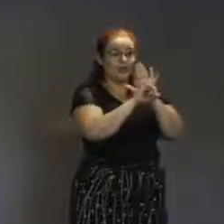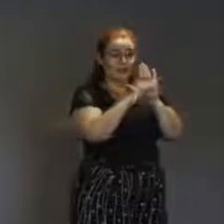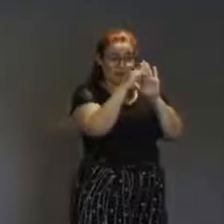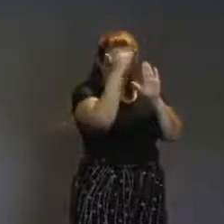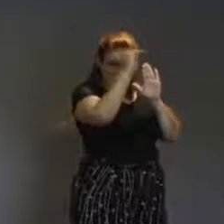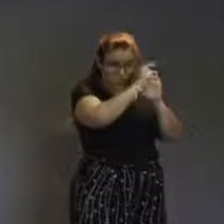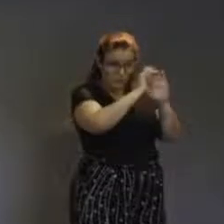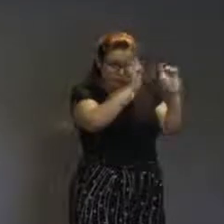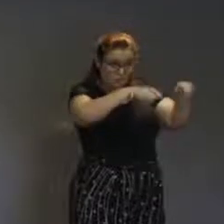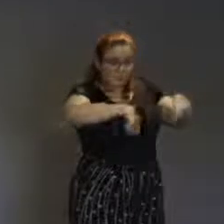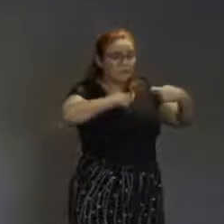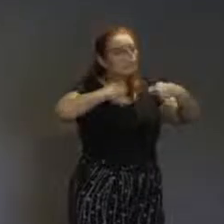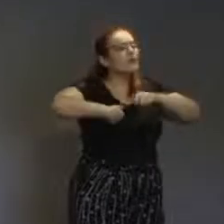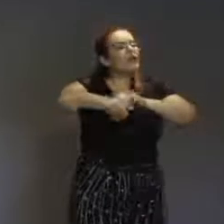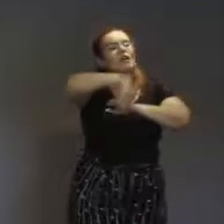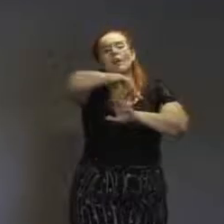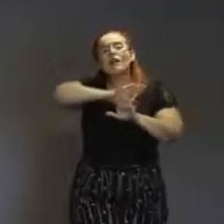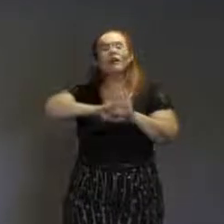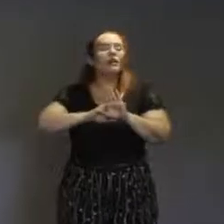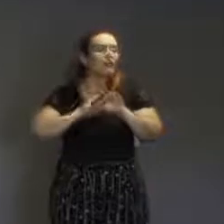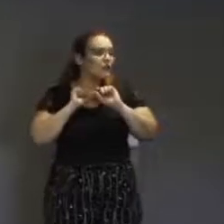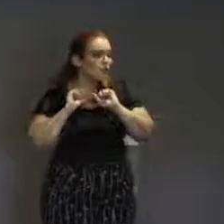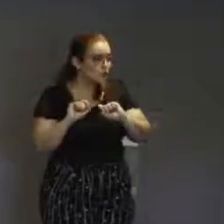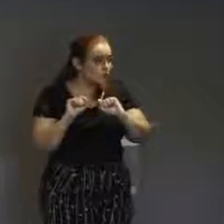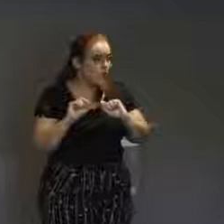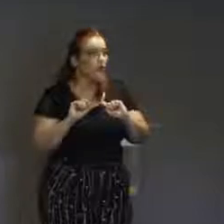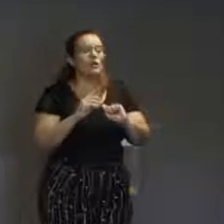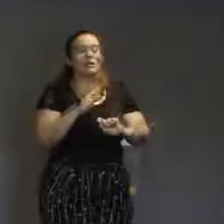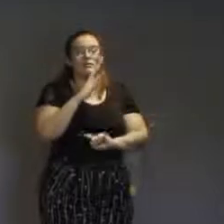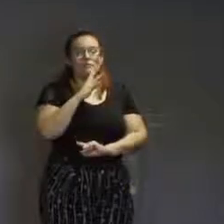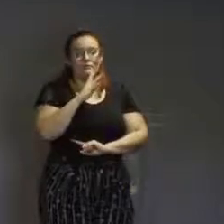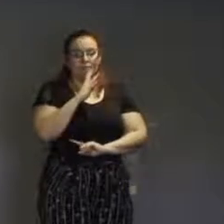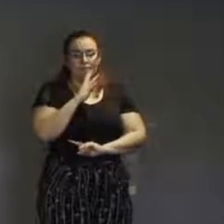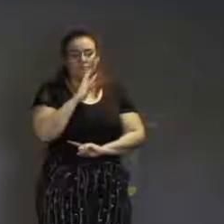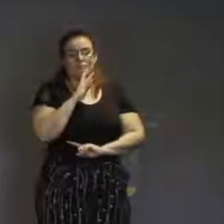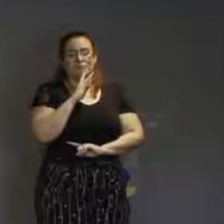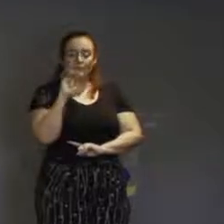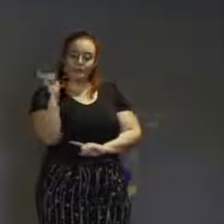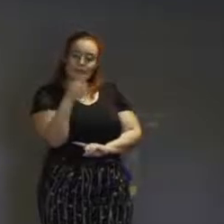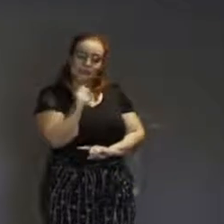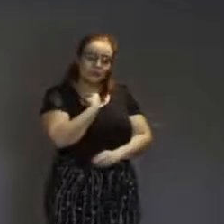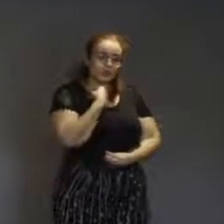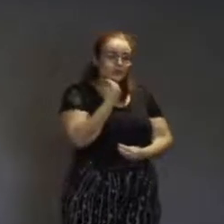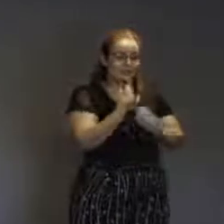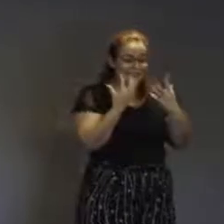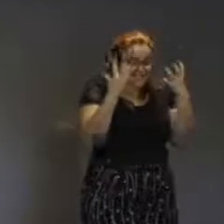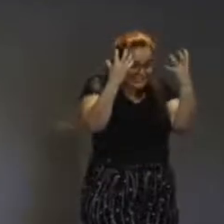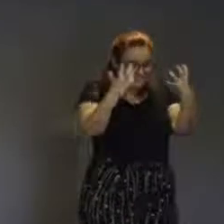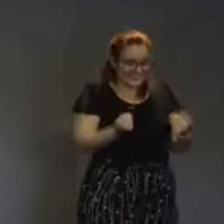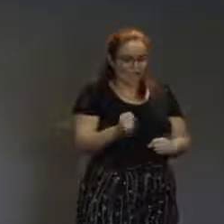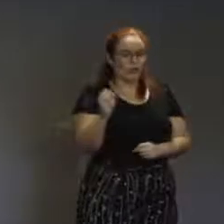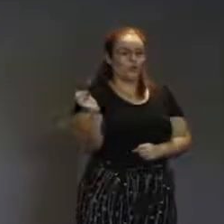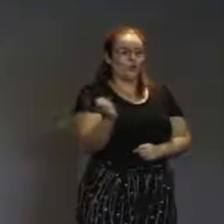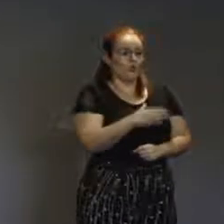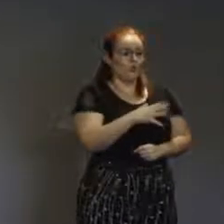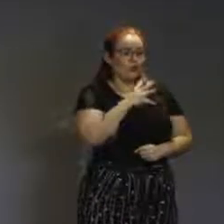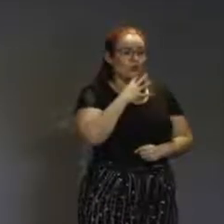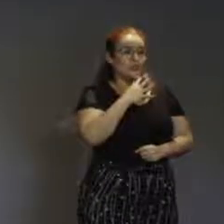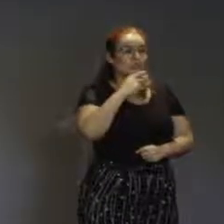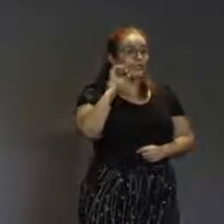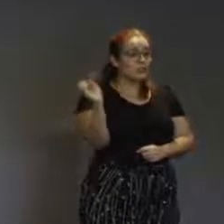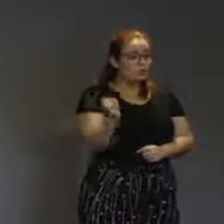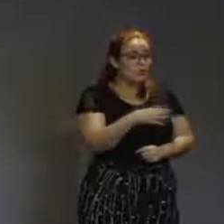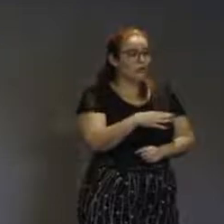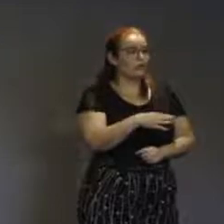primeiro flexibilizar o conhecimento, flexibilizar a nossa aceitação ao novo e ao conhecimento, que